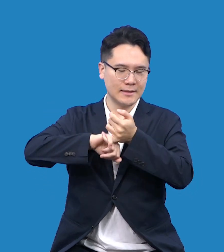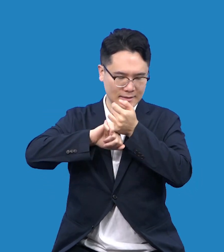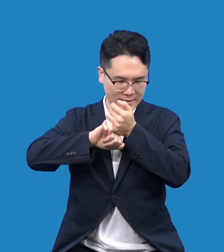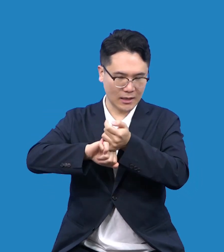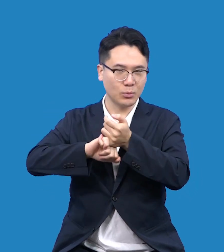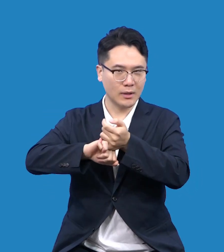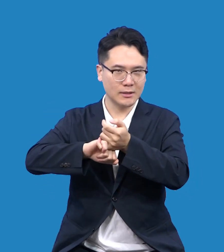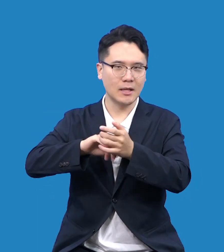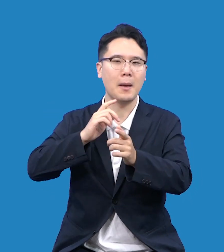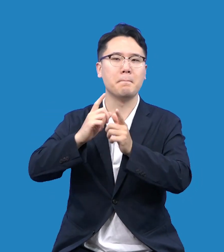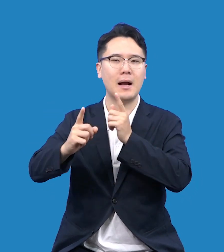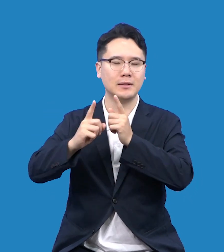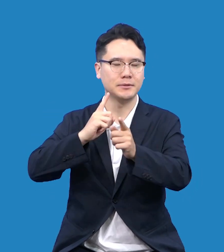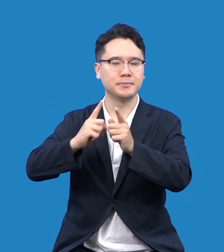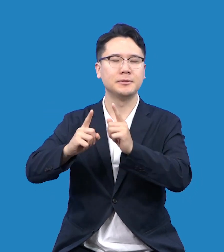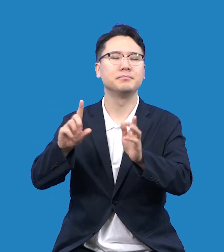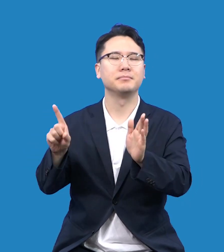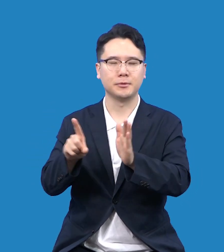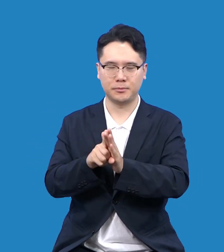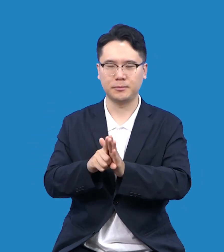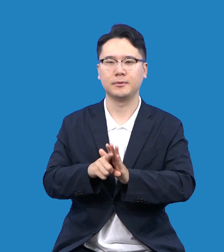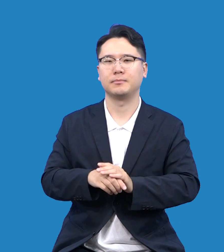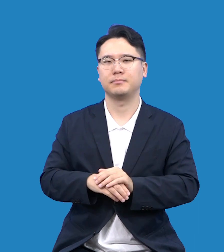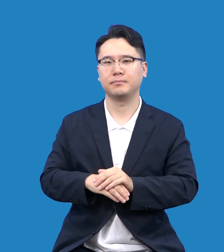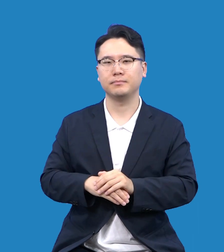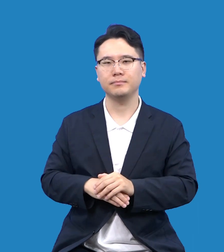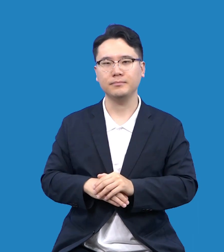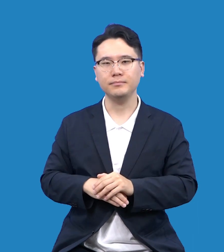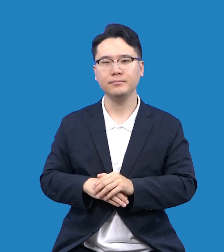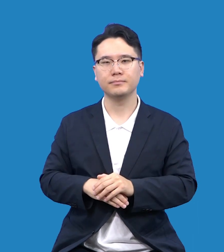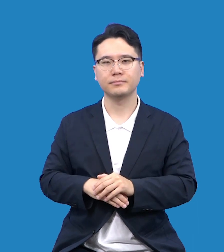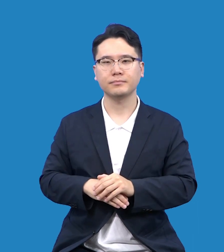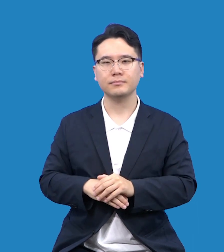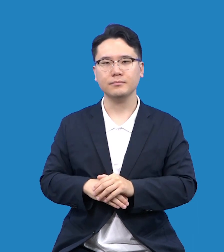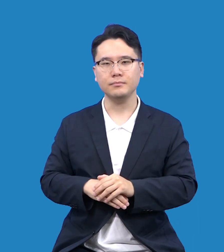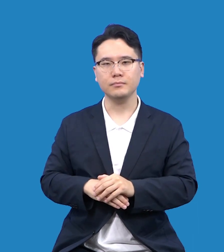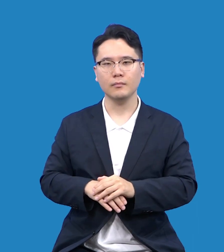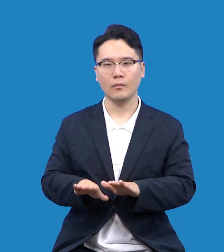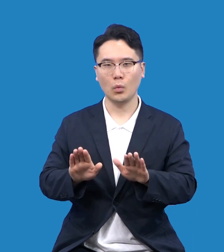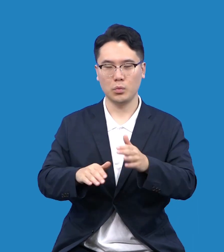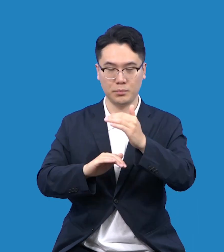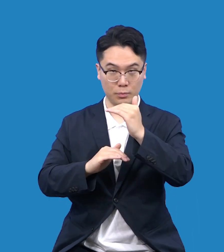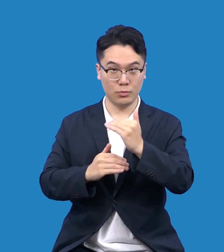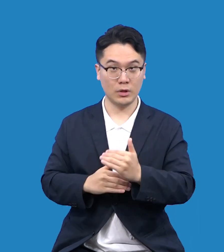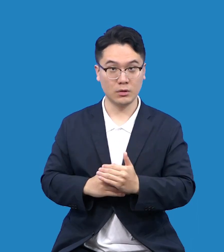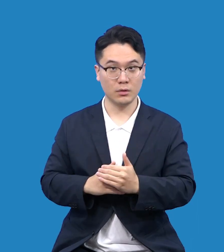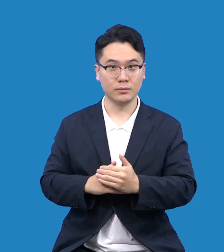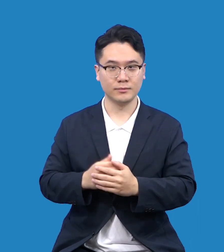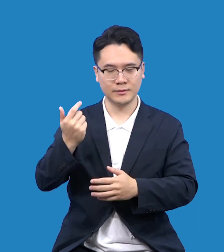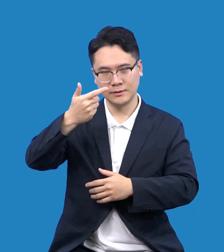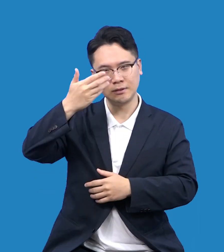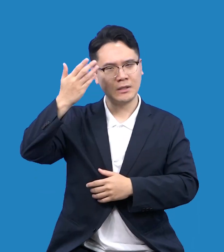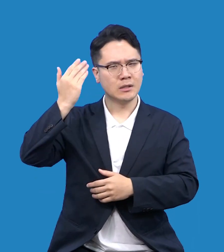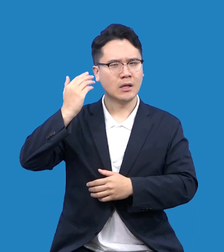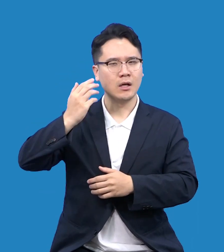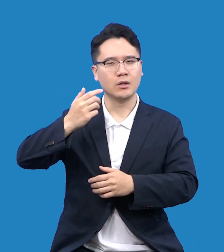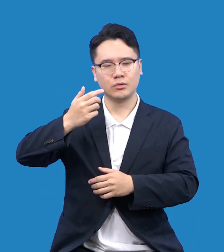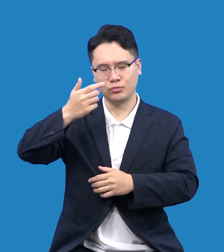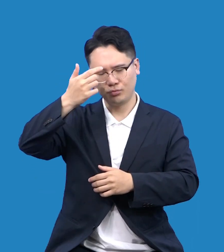약속하신 말씀을 믿었던 것입니다. 자, 오늘 본문에서 옛날